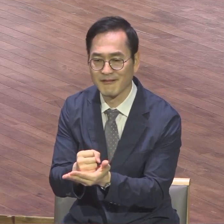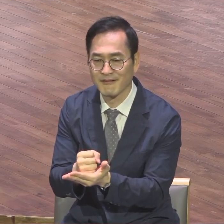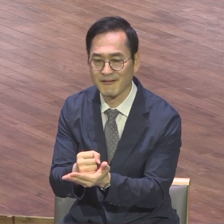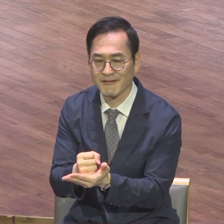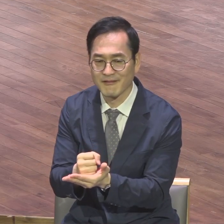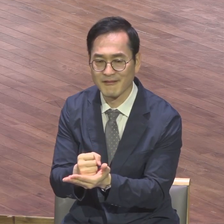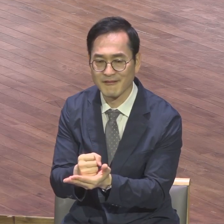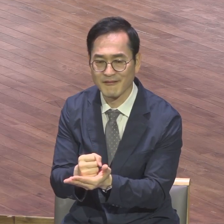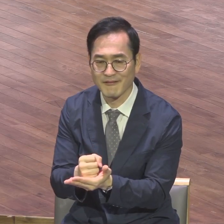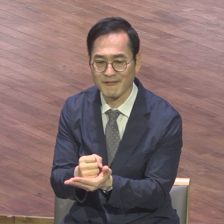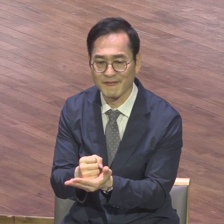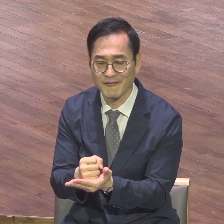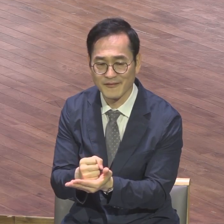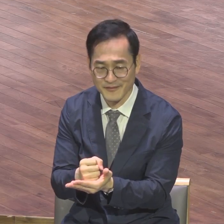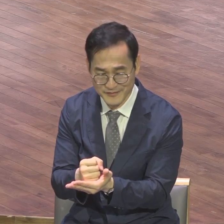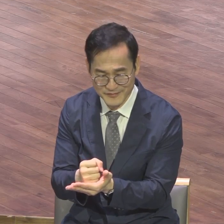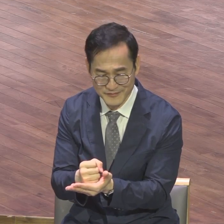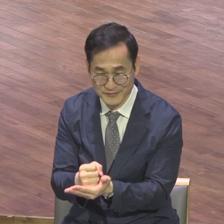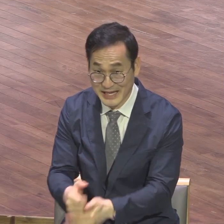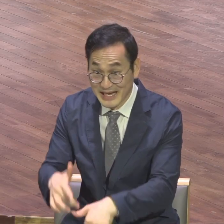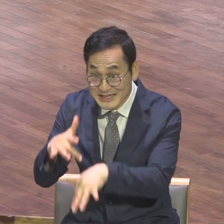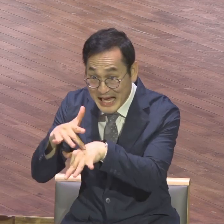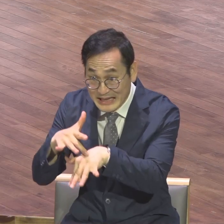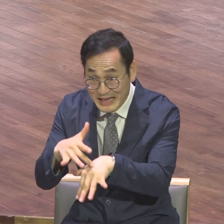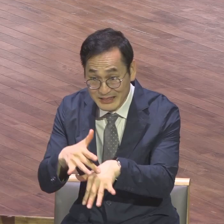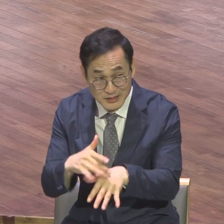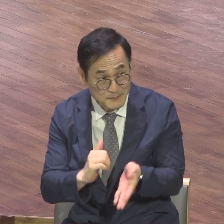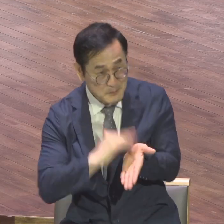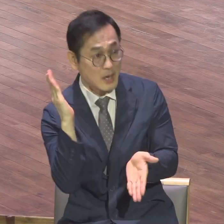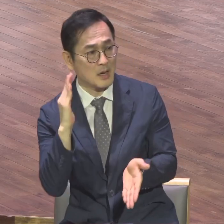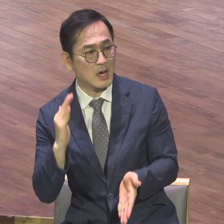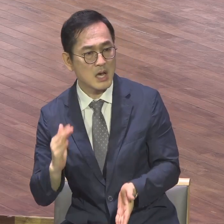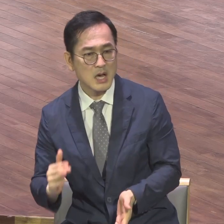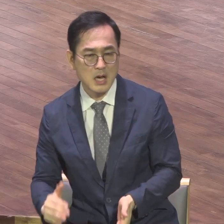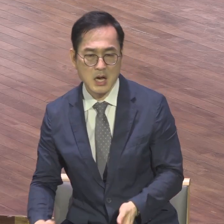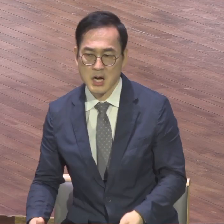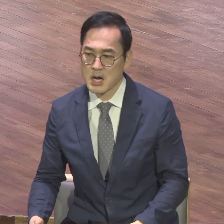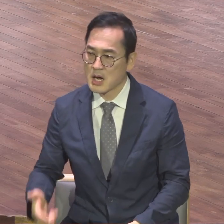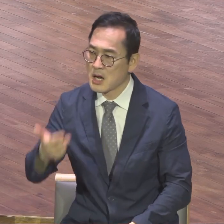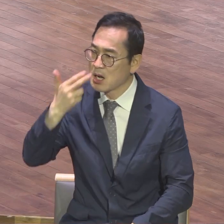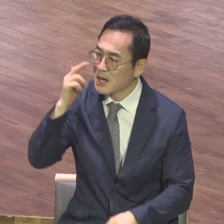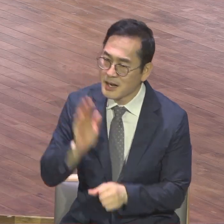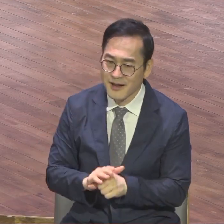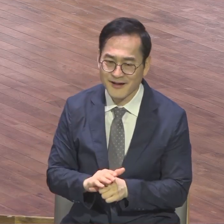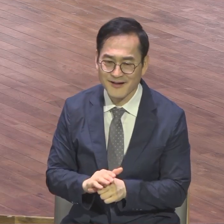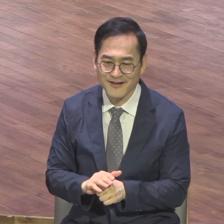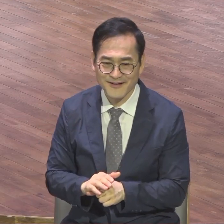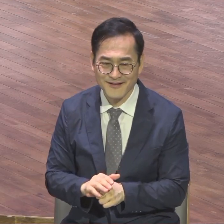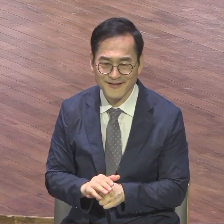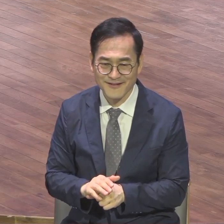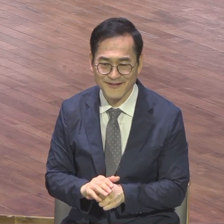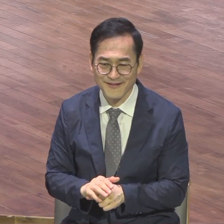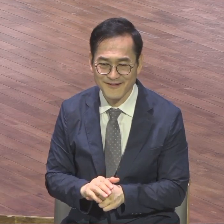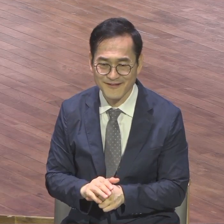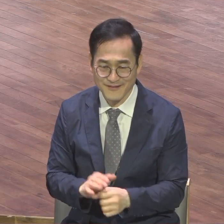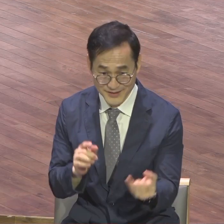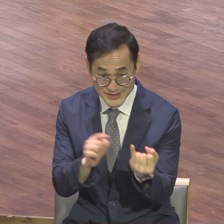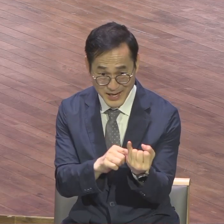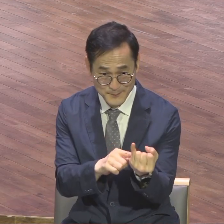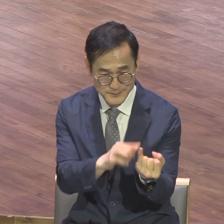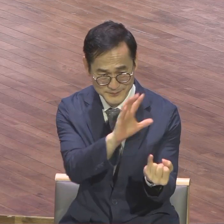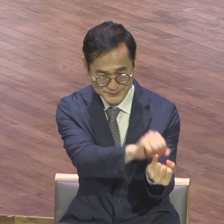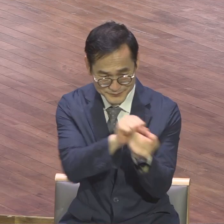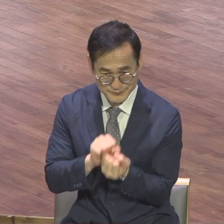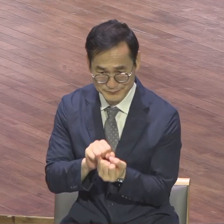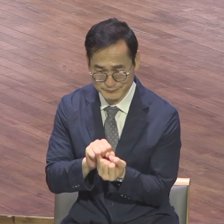그런데 이 사단 입장에서는 통탄할 일이에요. 자기 신분을 맡은 것이 졸지에 하나님 자녀가 되어버렸단 말이에요. 신분을